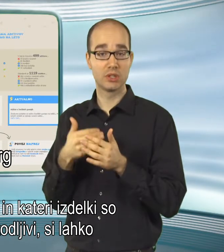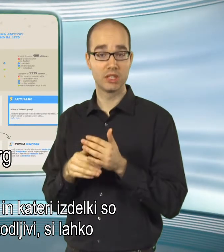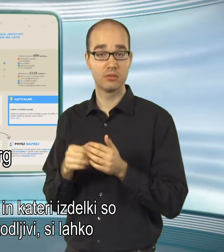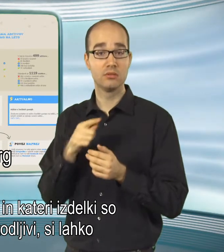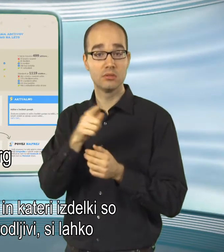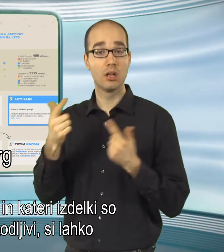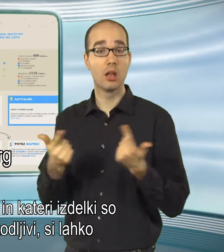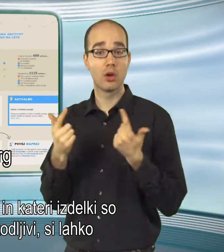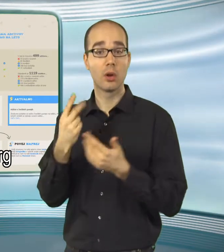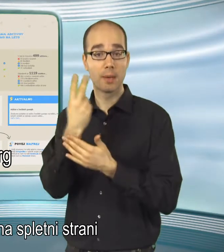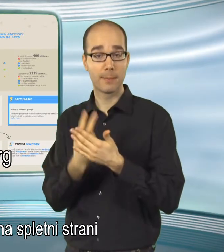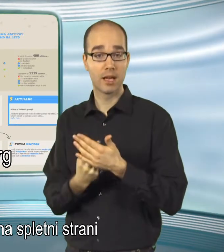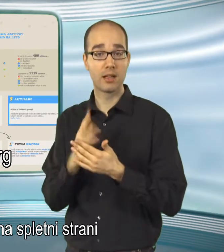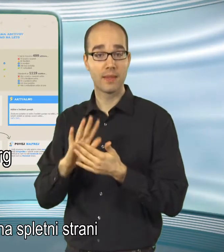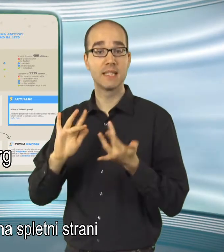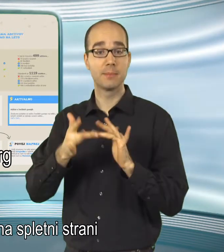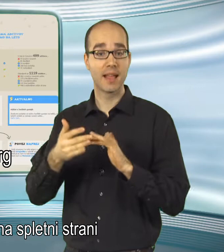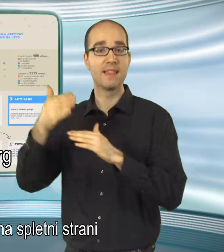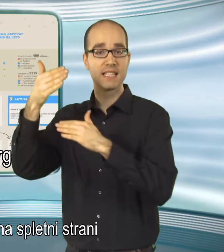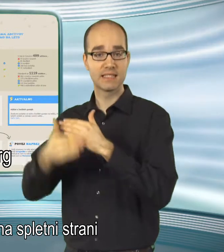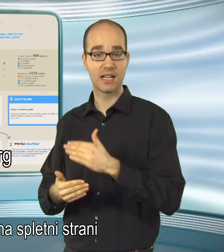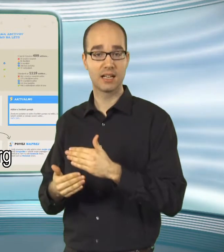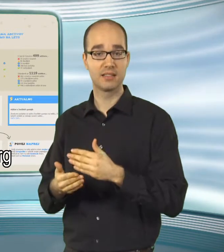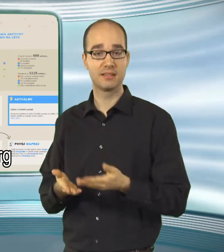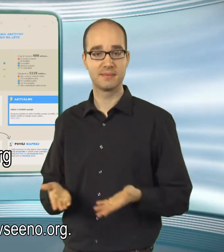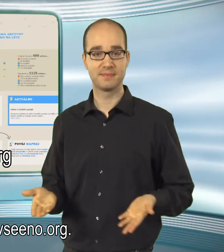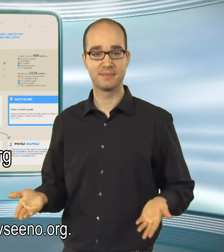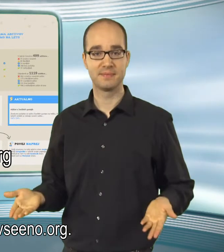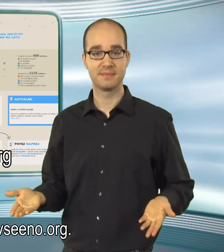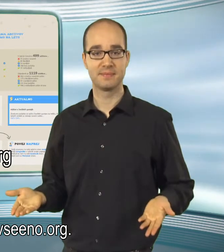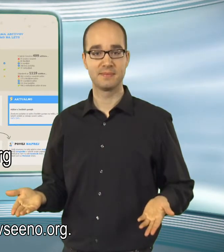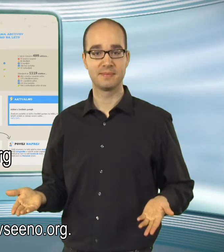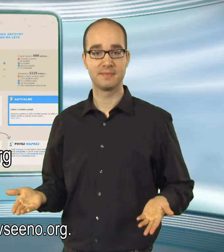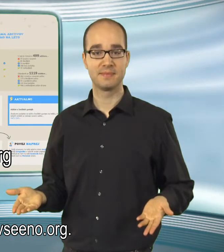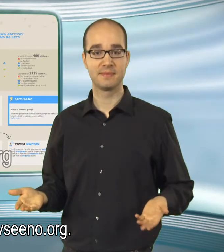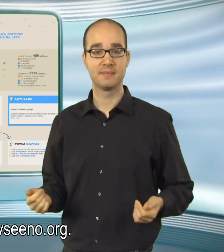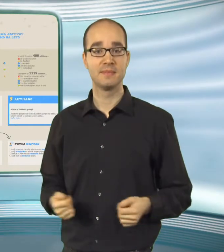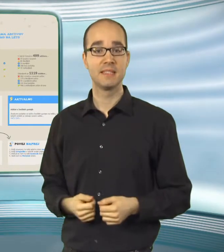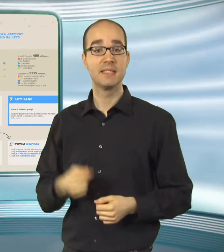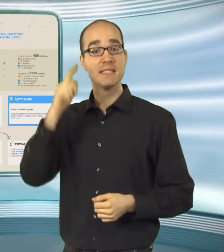preberete na spletni strani ninamvseeno.org.